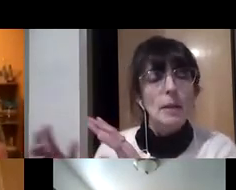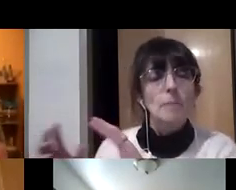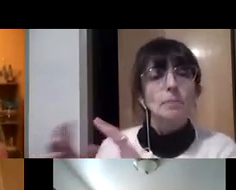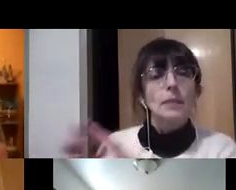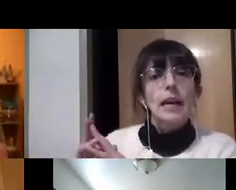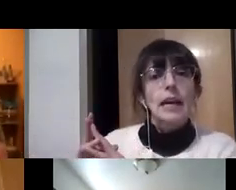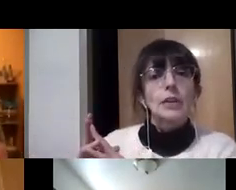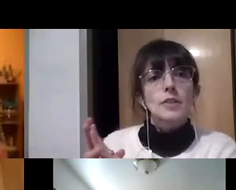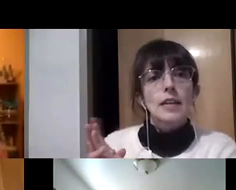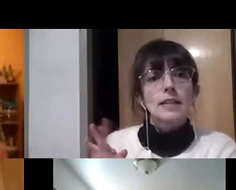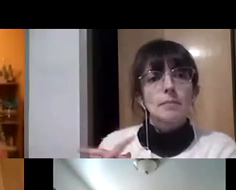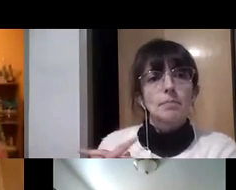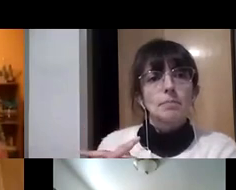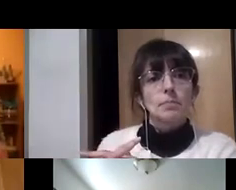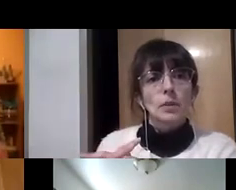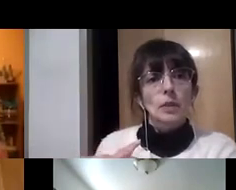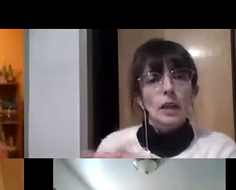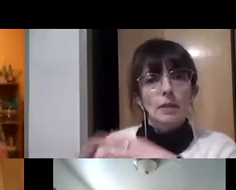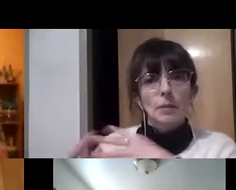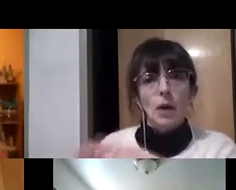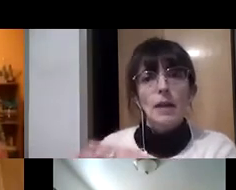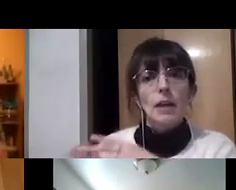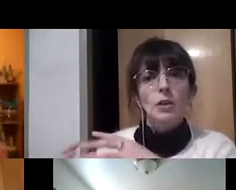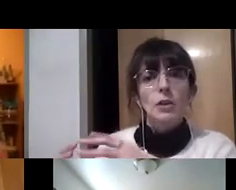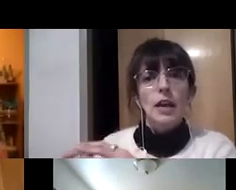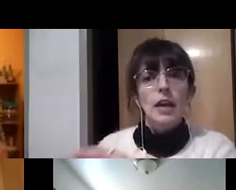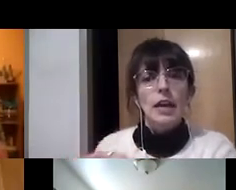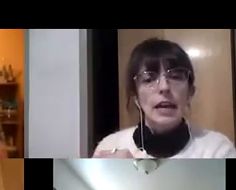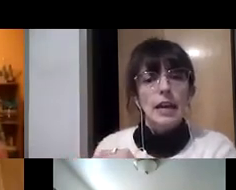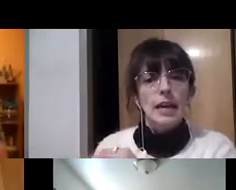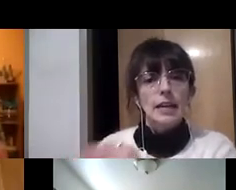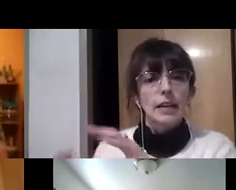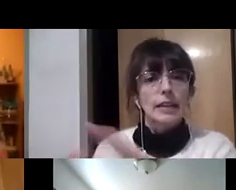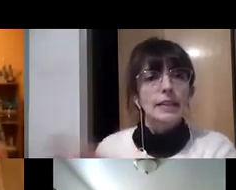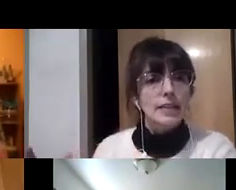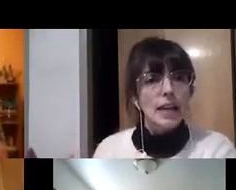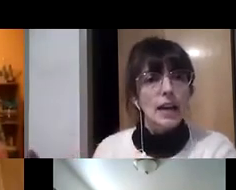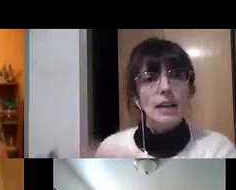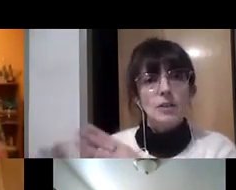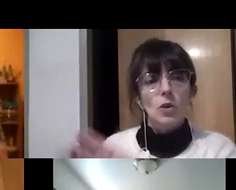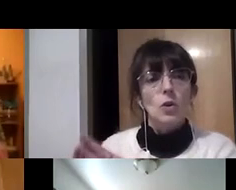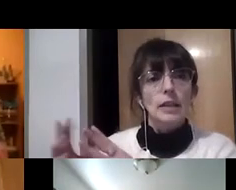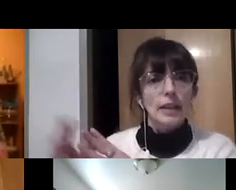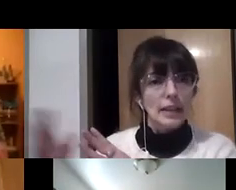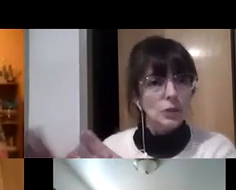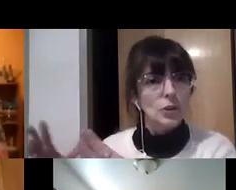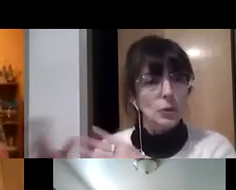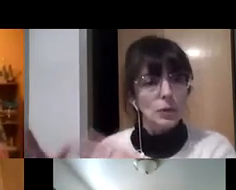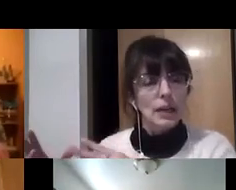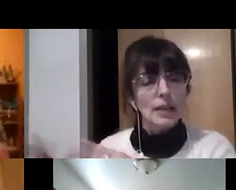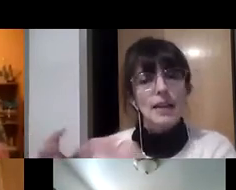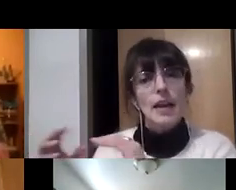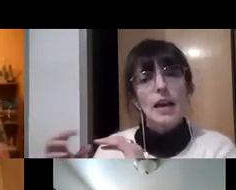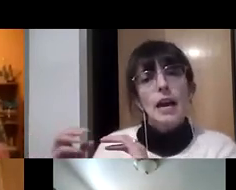portugués. Entonces, habíamos hablado de en estas charlas o ir dejando